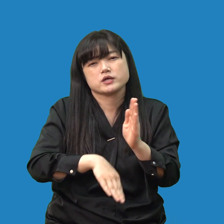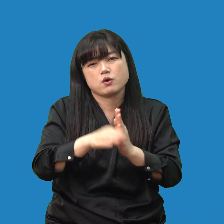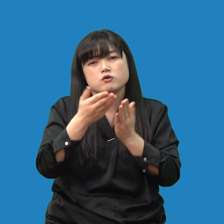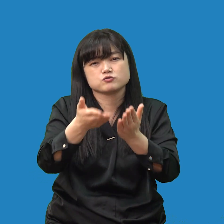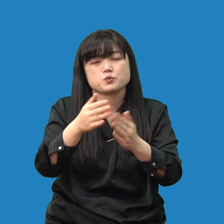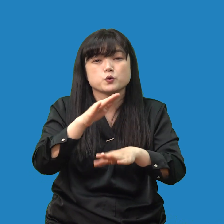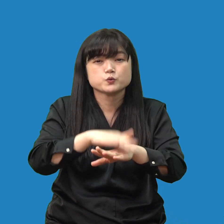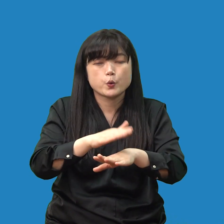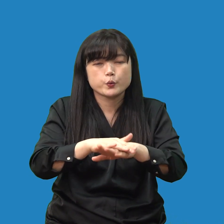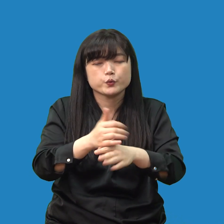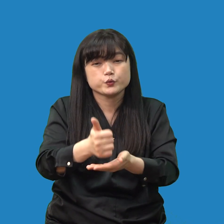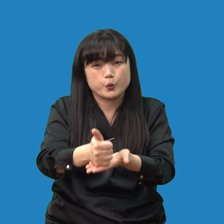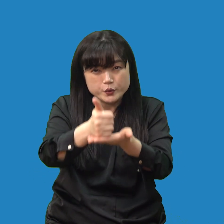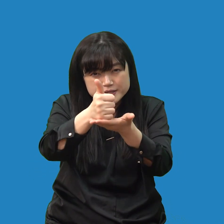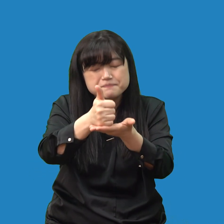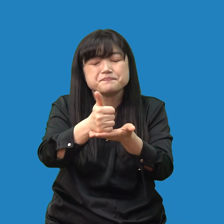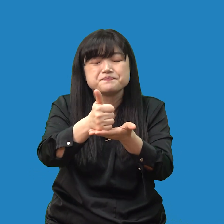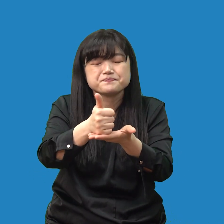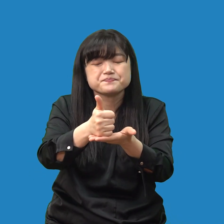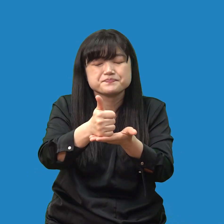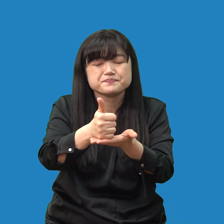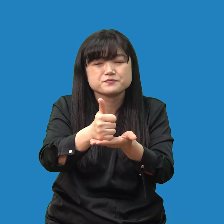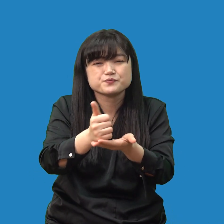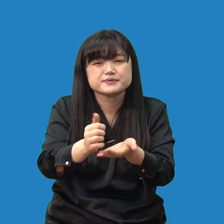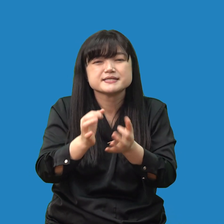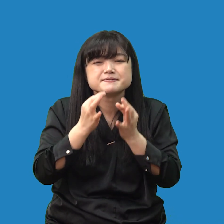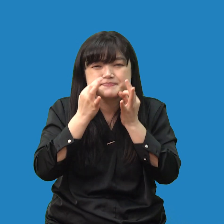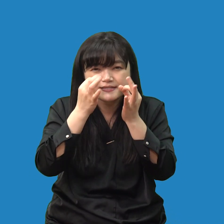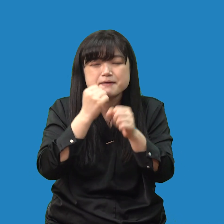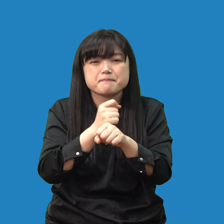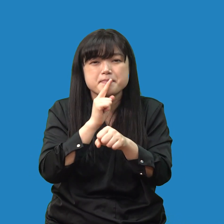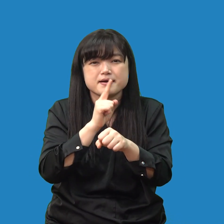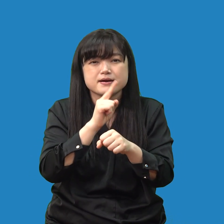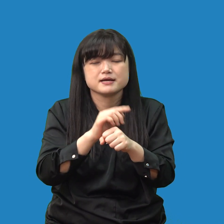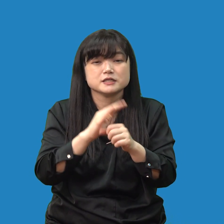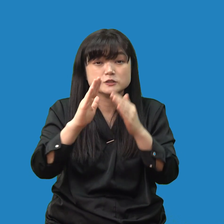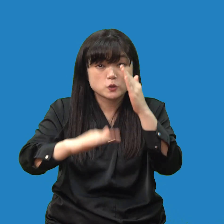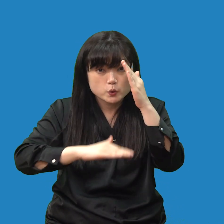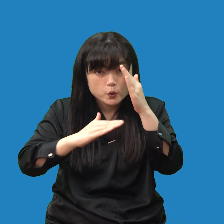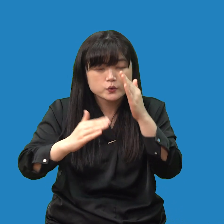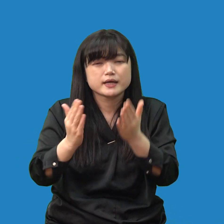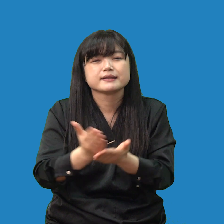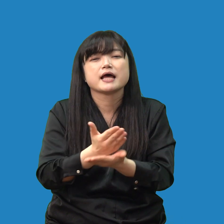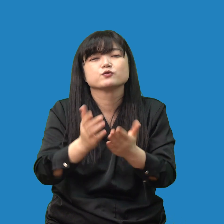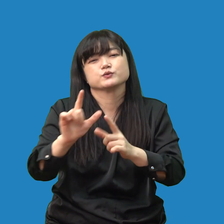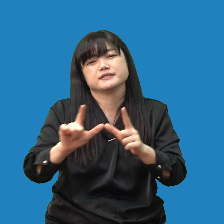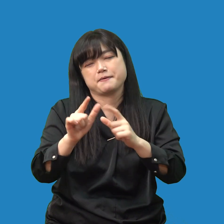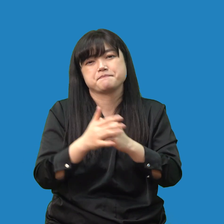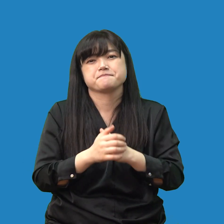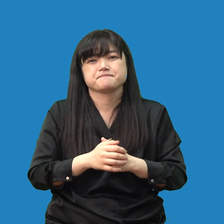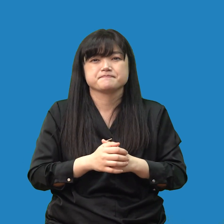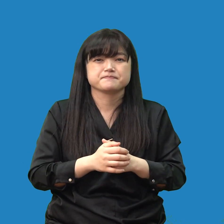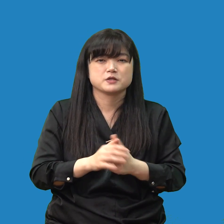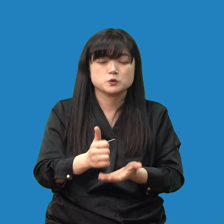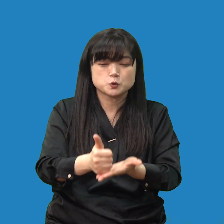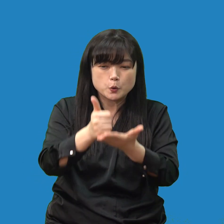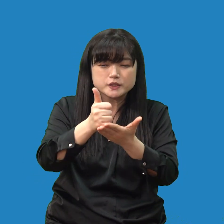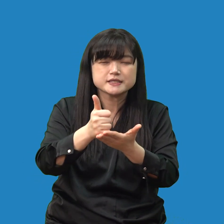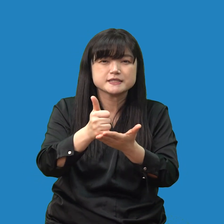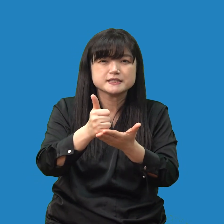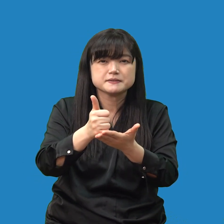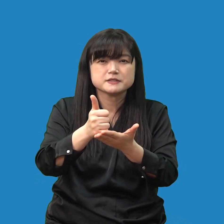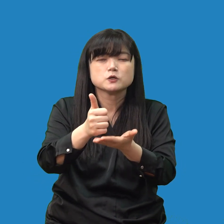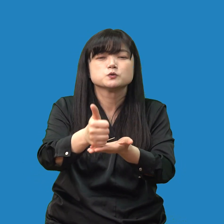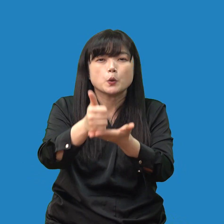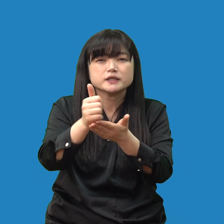공급하며 손 대접하기를 힘쓰라. 두 가지를 말하죠. 성도들과 나누는 삶, 그리고 뒤에는